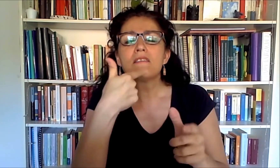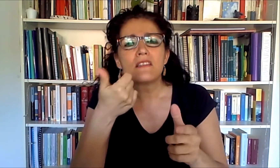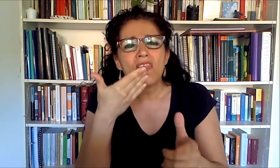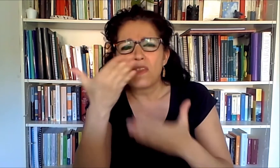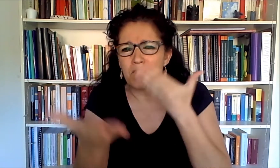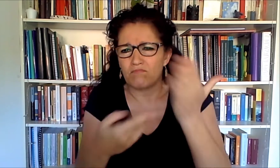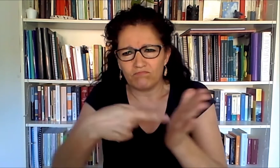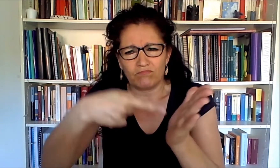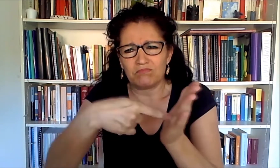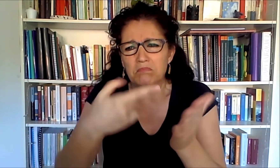lengua asignada,